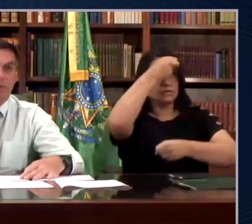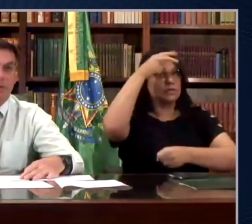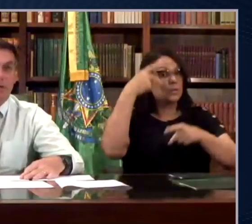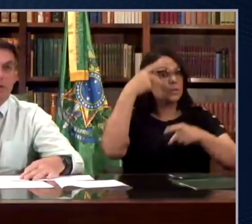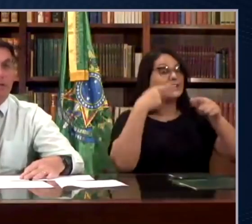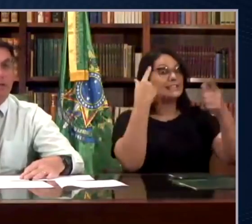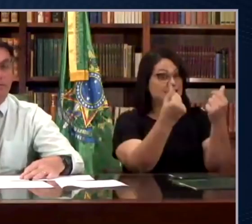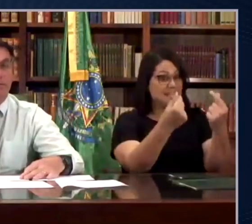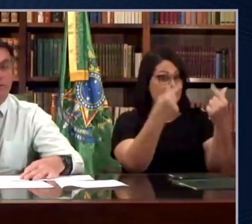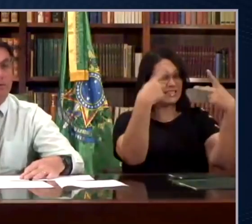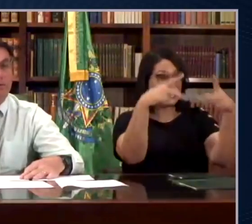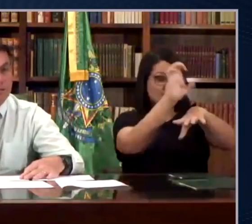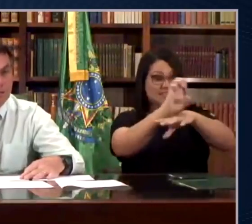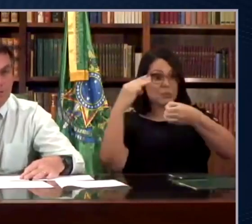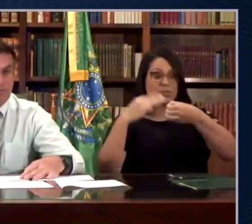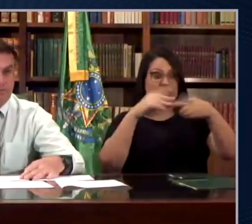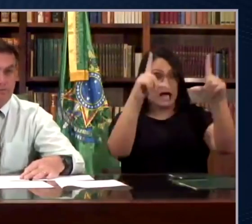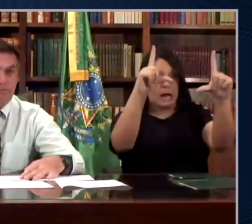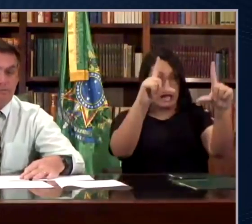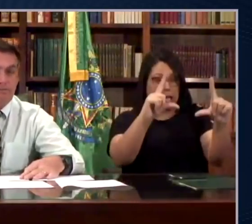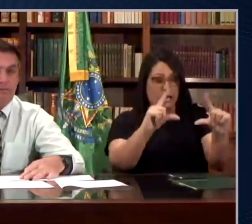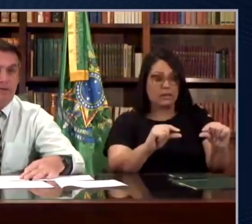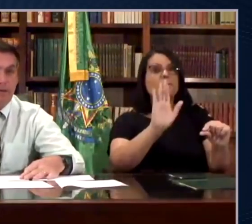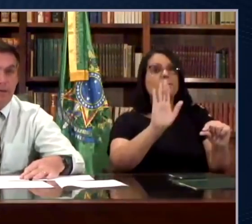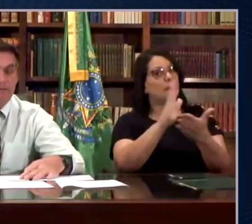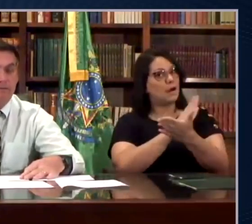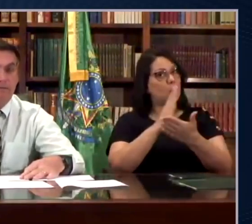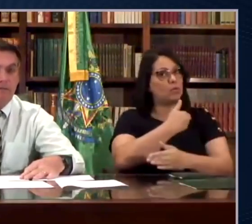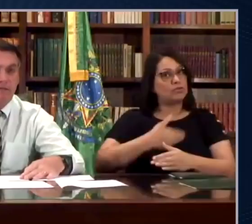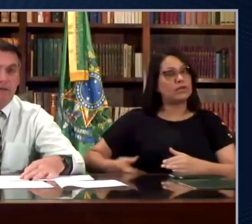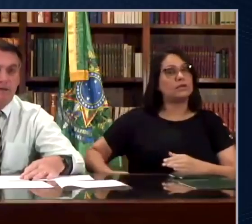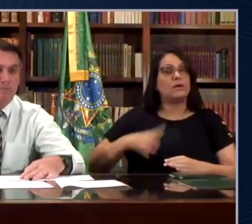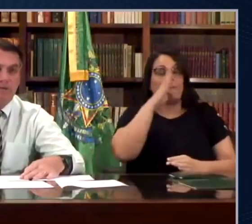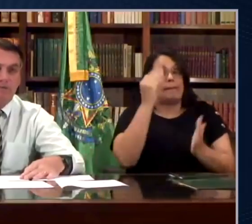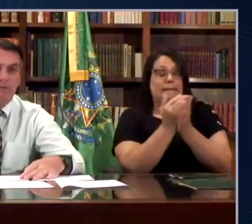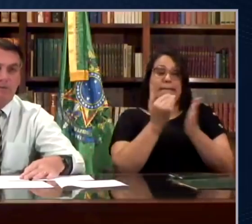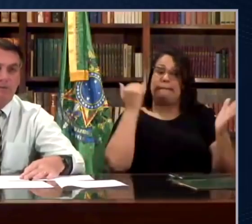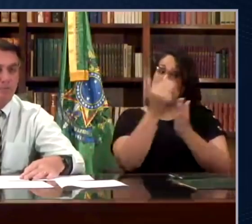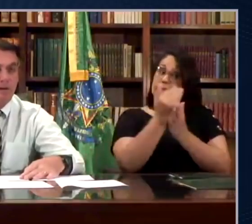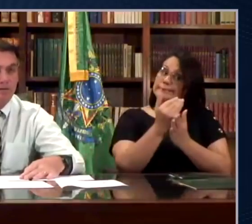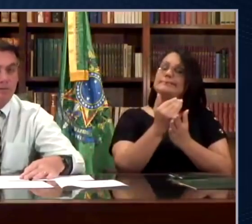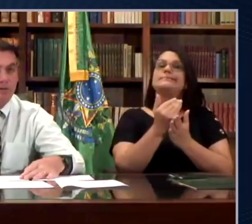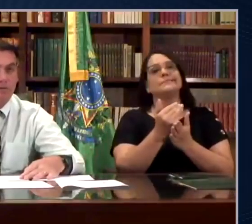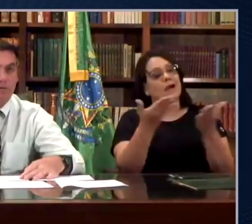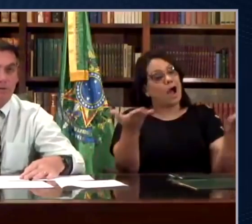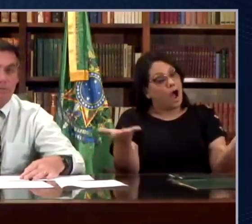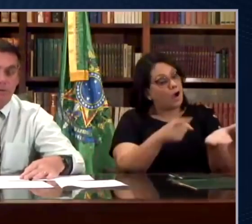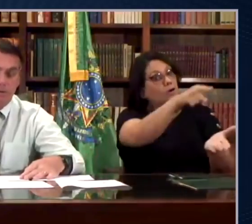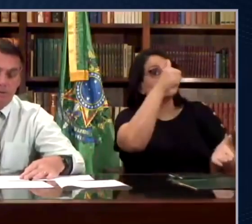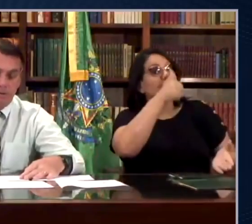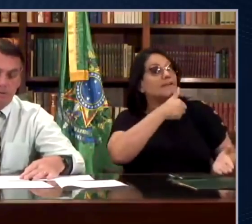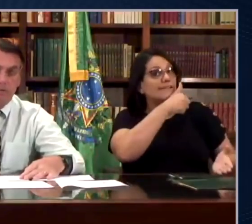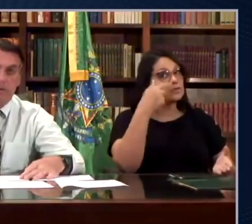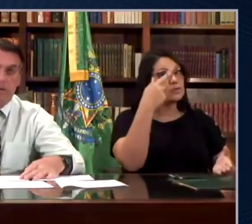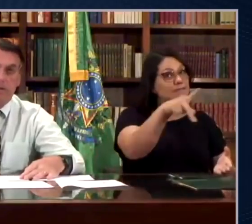caiu muito. Agora, teve governador que exagerou. Foi além do necessário, do meu entendimento. E está pagando um preço